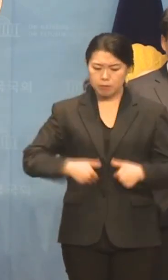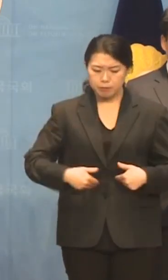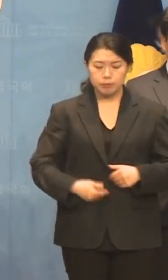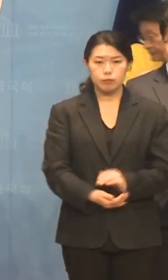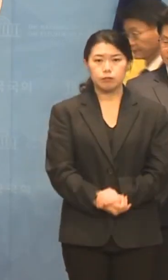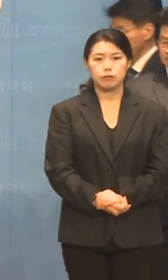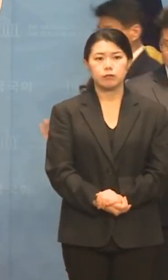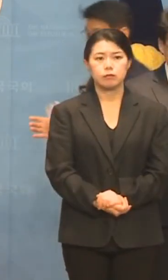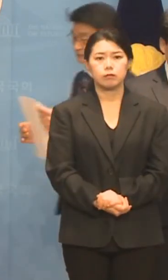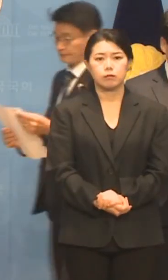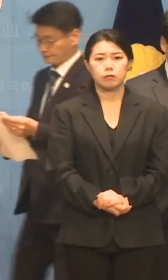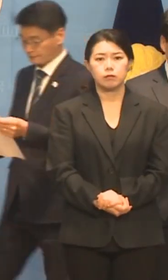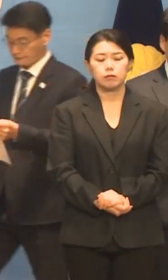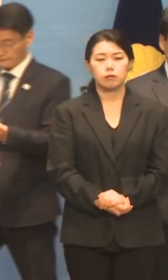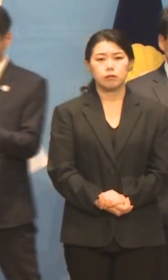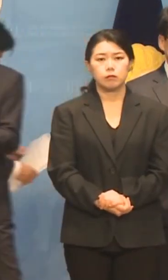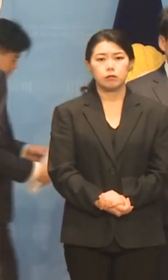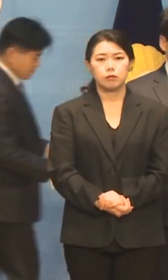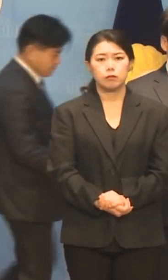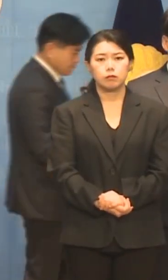것이다.